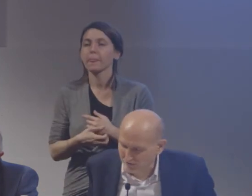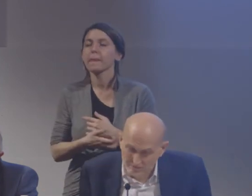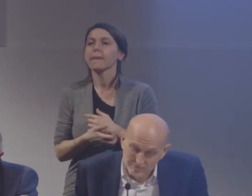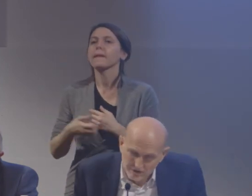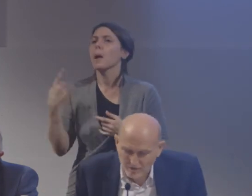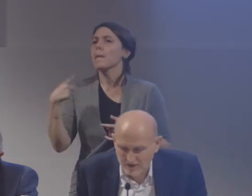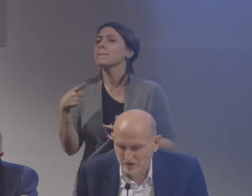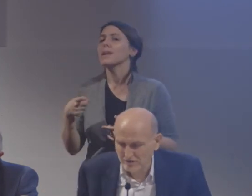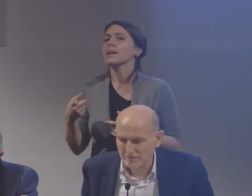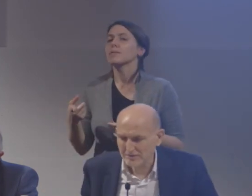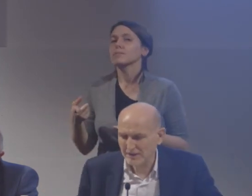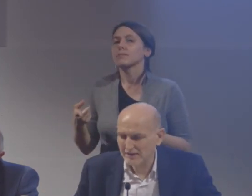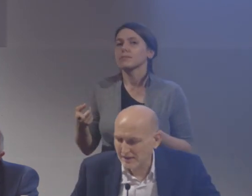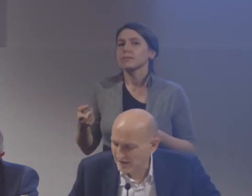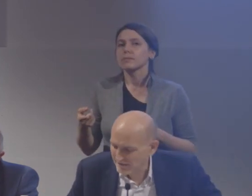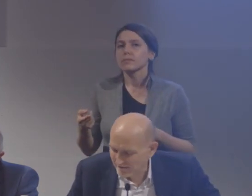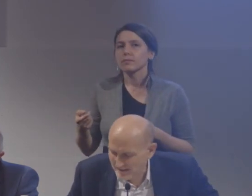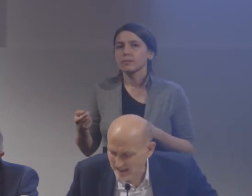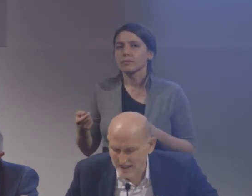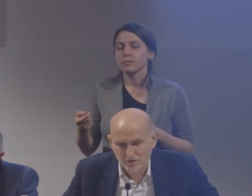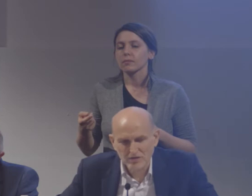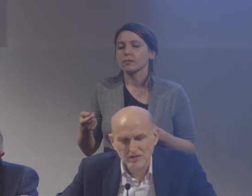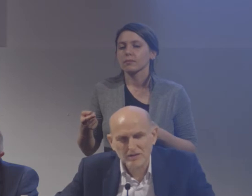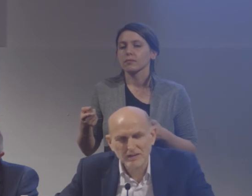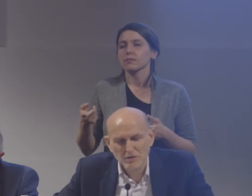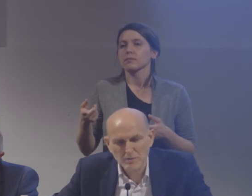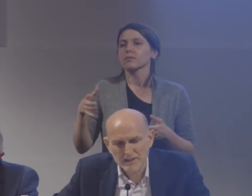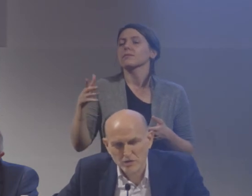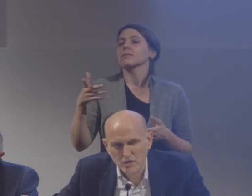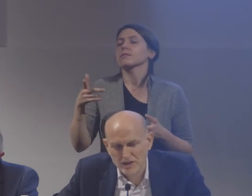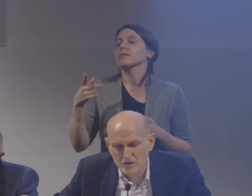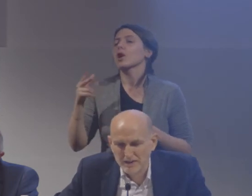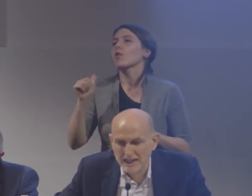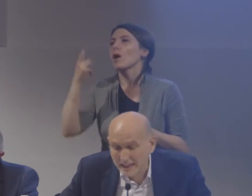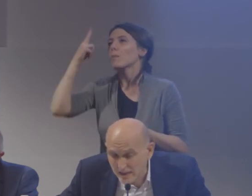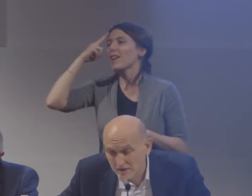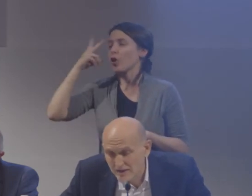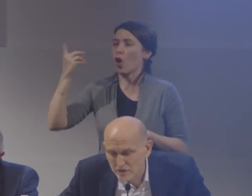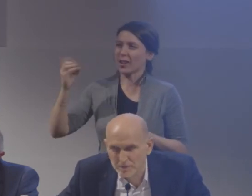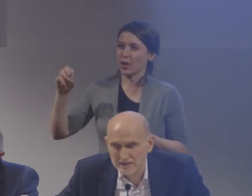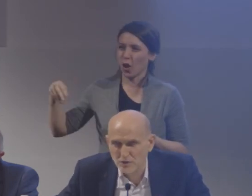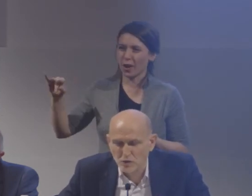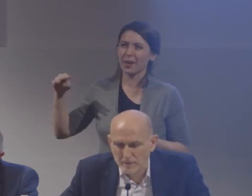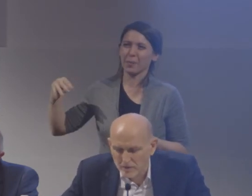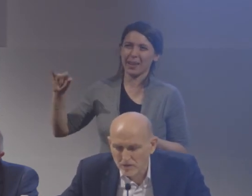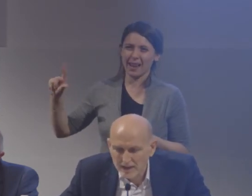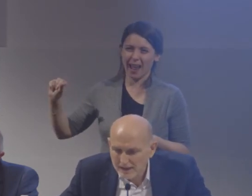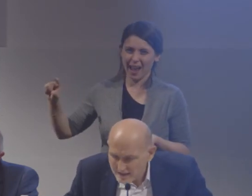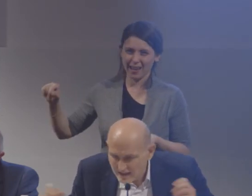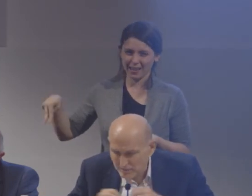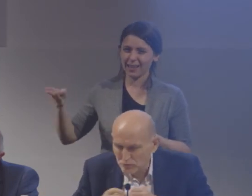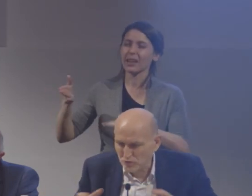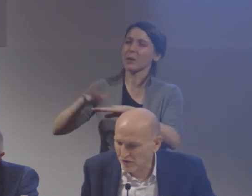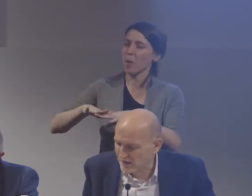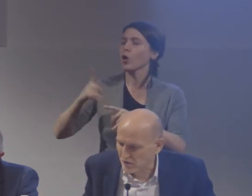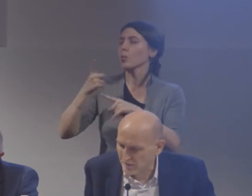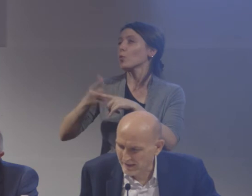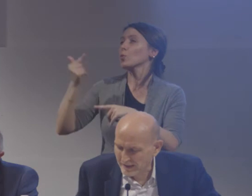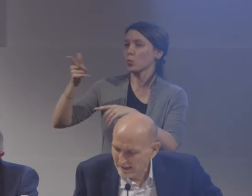connessione con, diciamo, tra l'anniversario della scomparsa di Don Lorenzo Milani e la scomparsa di Tullio De Mauro sarà